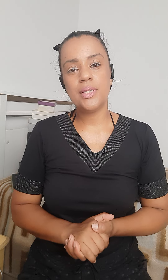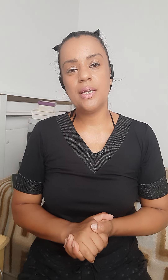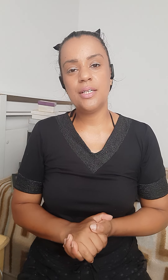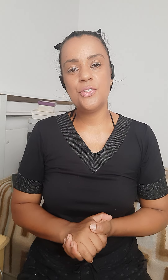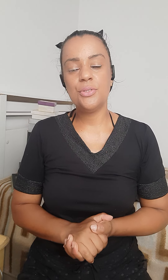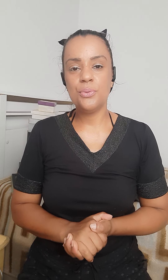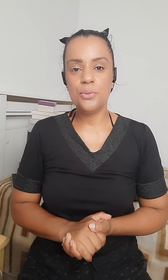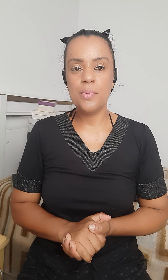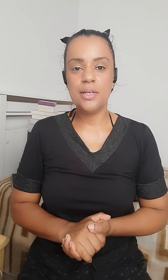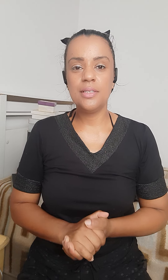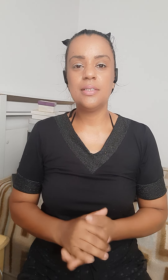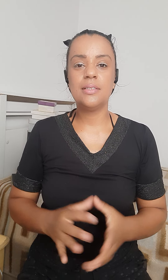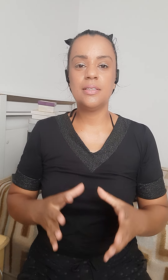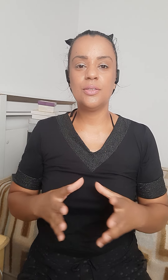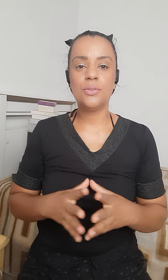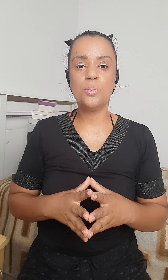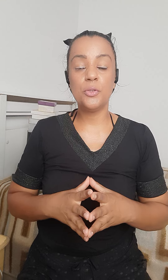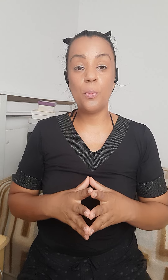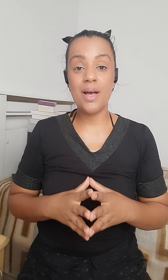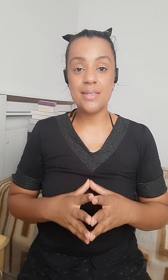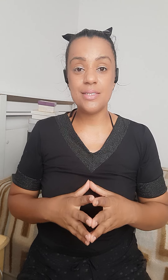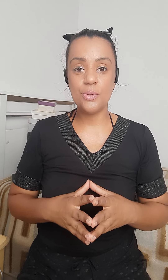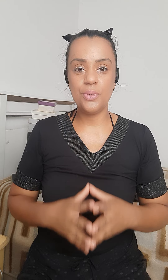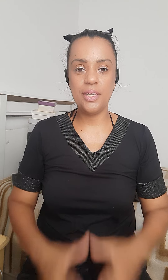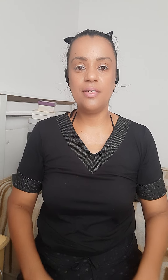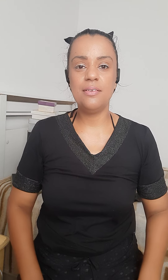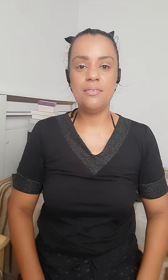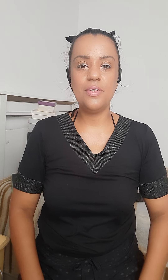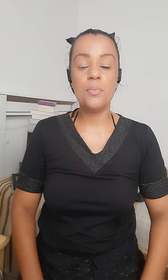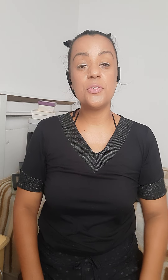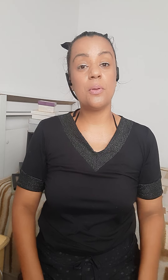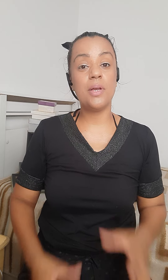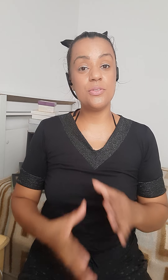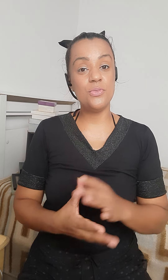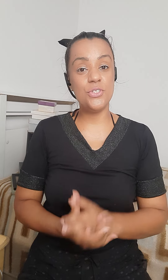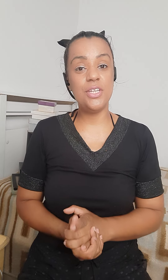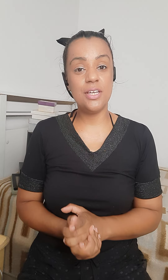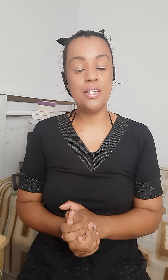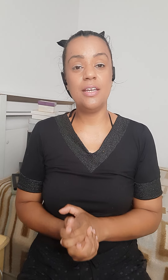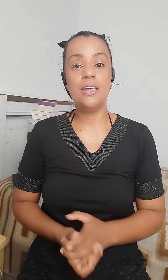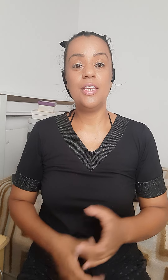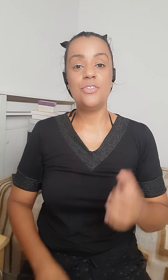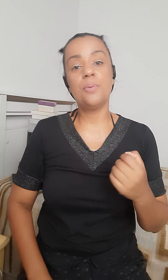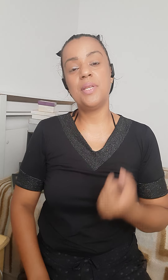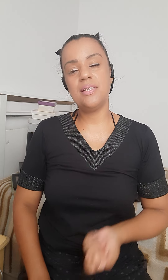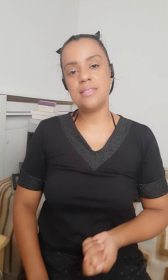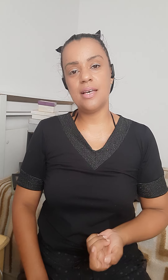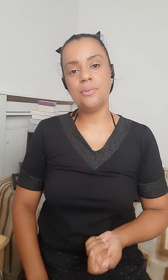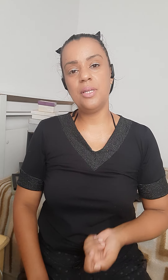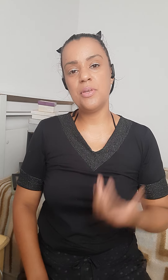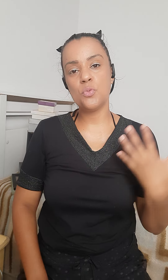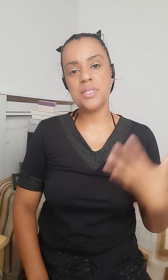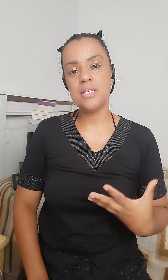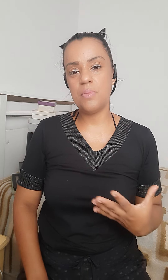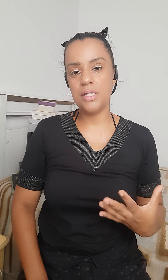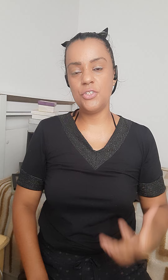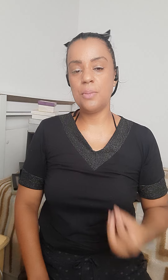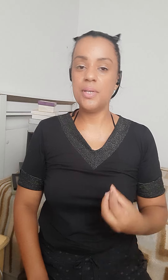Boa tarde, turma do básico, né? Vamos para mais um dia de aprendizado, né? Mais uma semana de